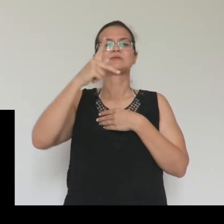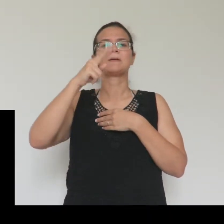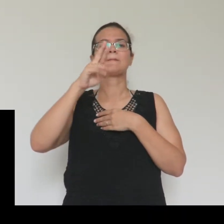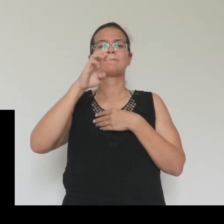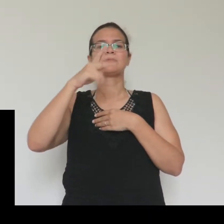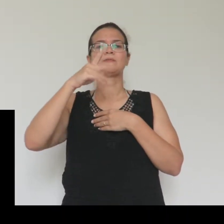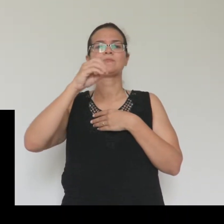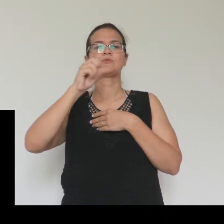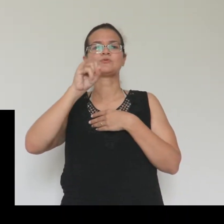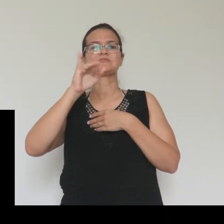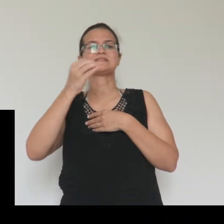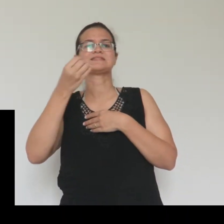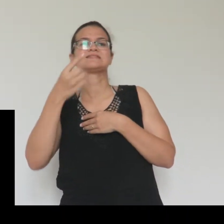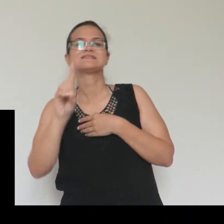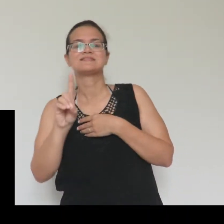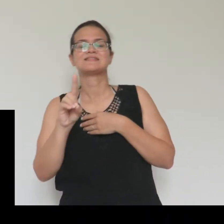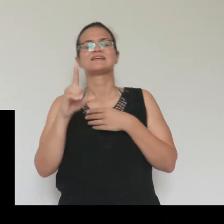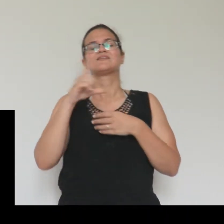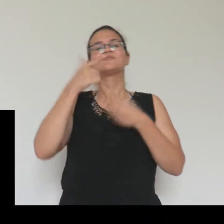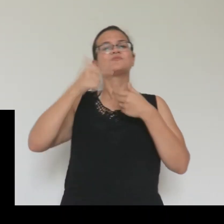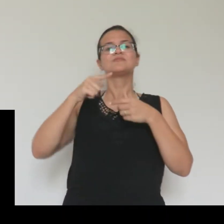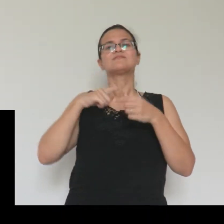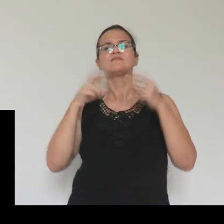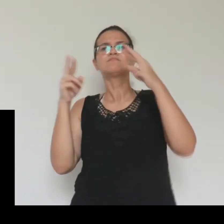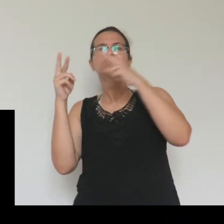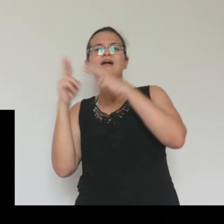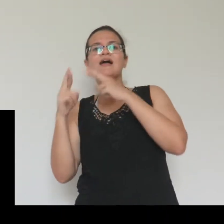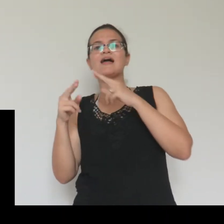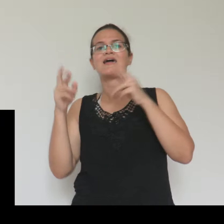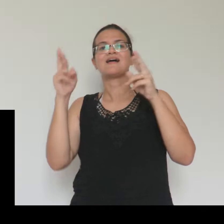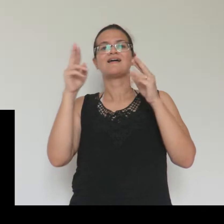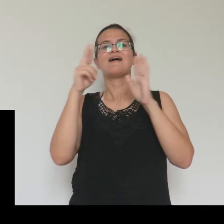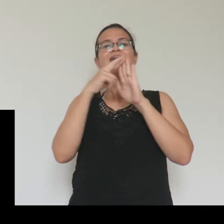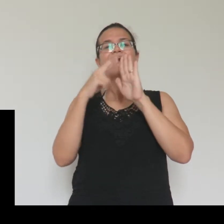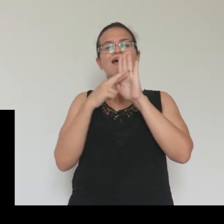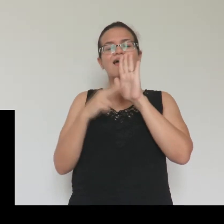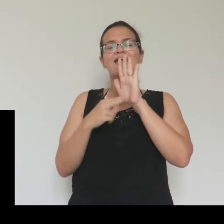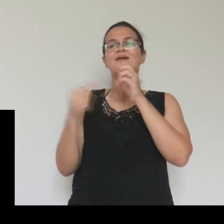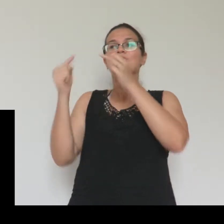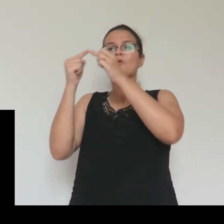a conjugação, né, a conjugação dos verbos, se é presente, passado e futuro,